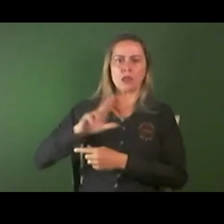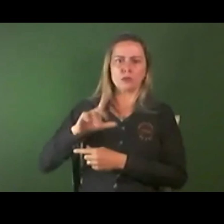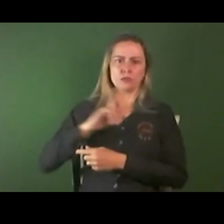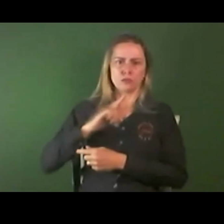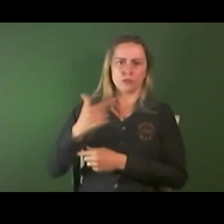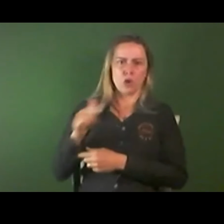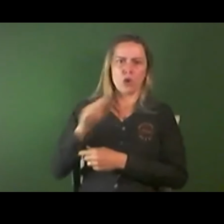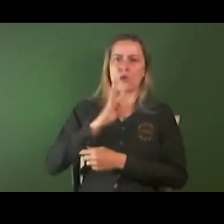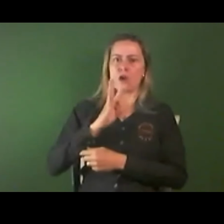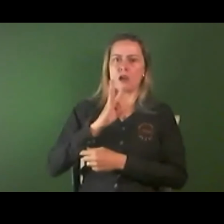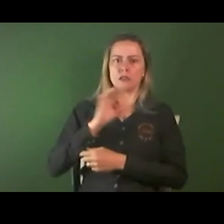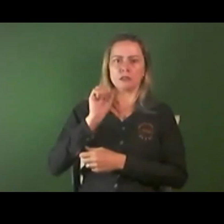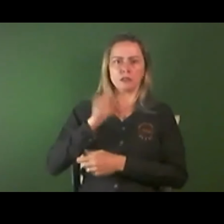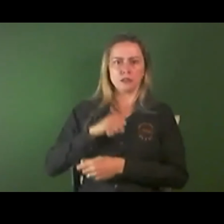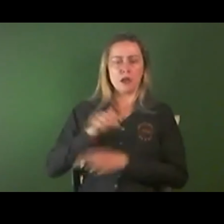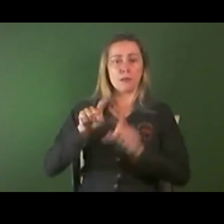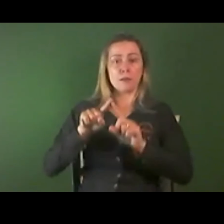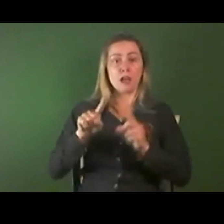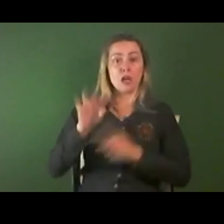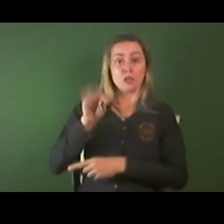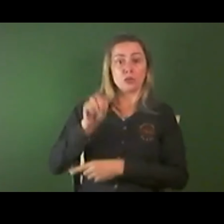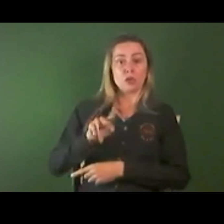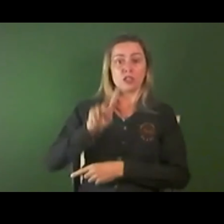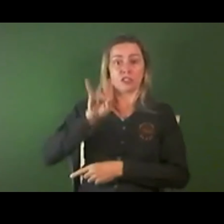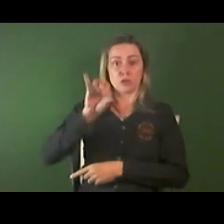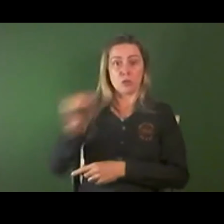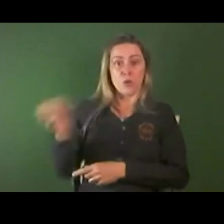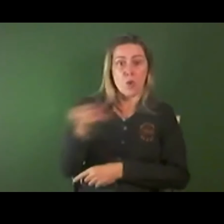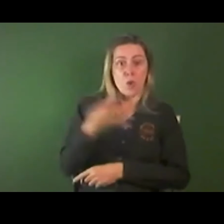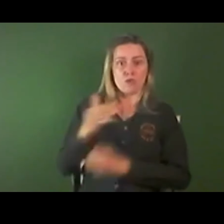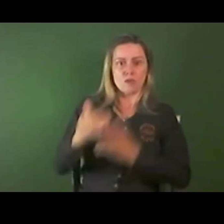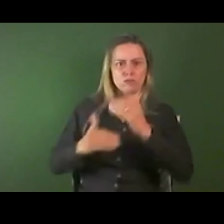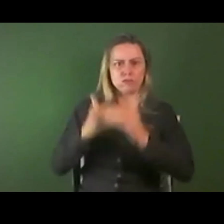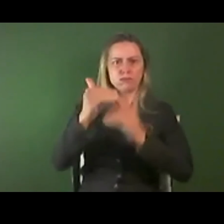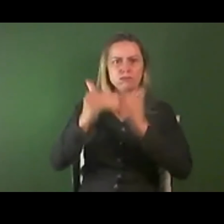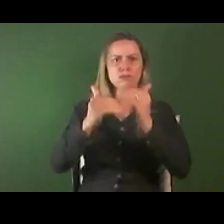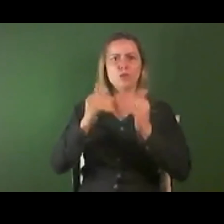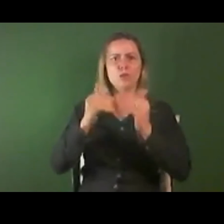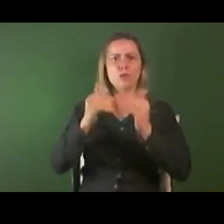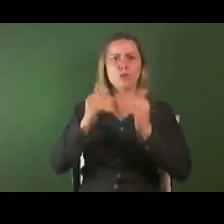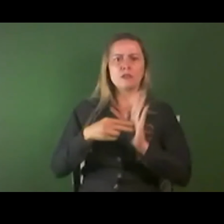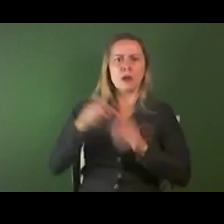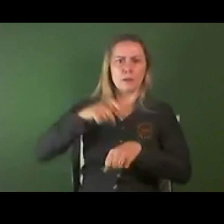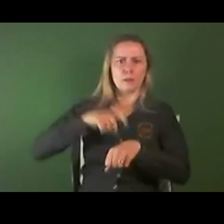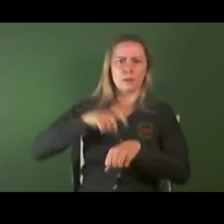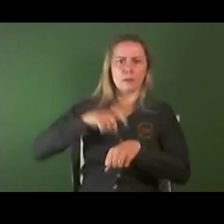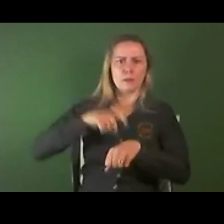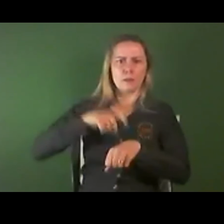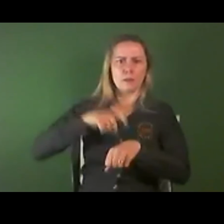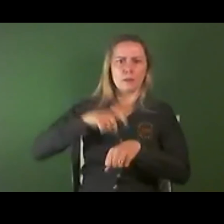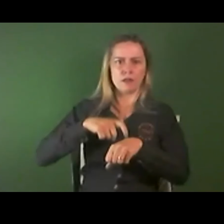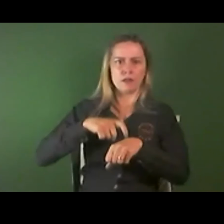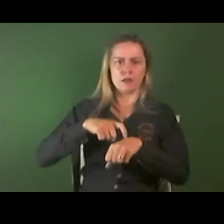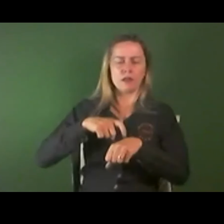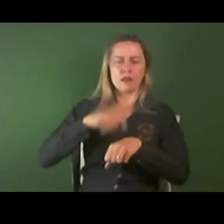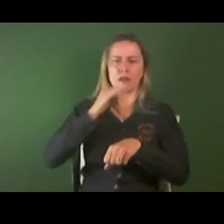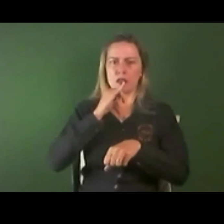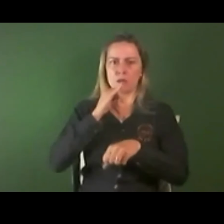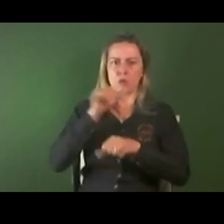e a Tóquio que vai surgir a partir daí. E o que é esse momento de trânsito, né? De uma Tóquio